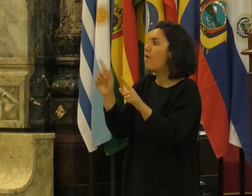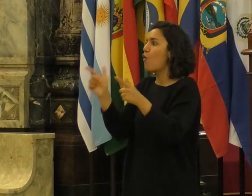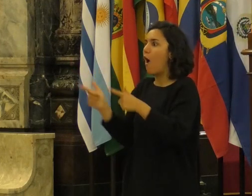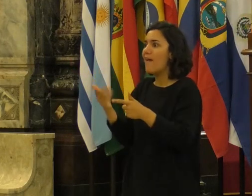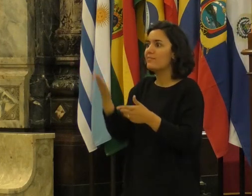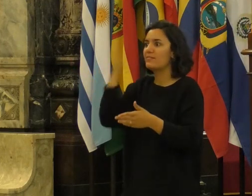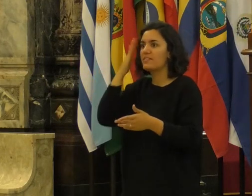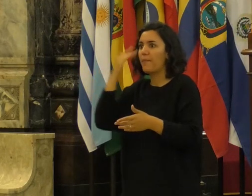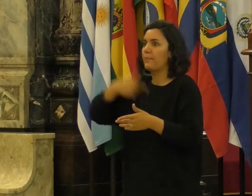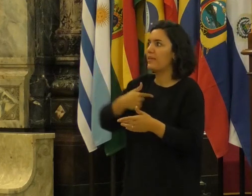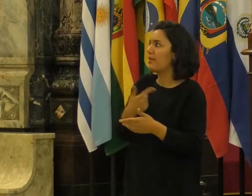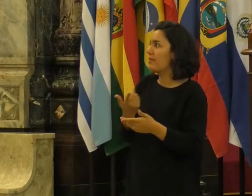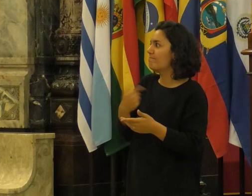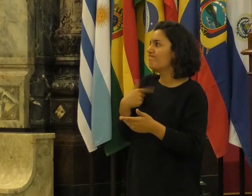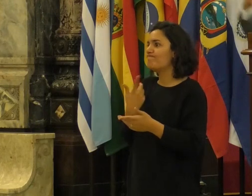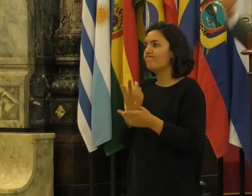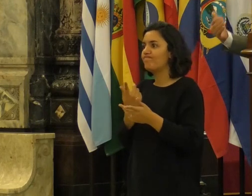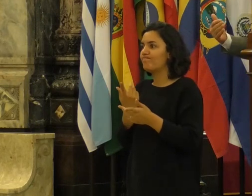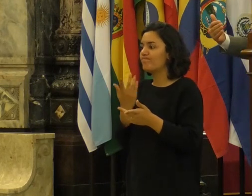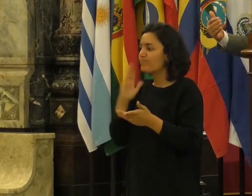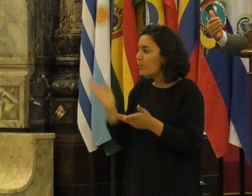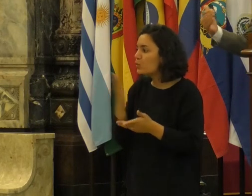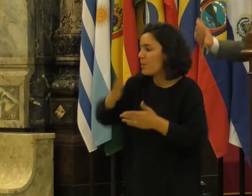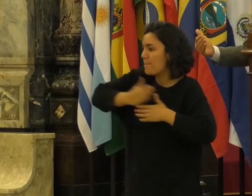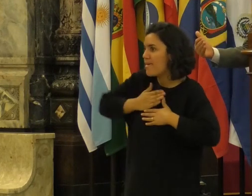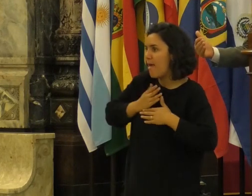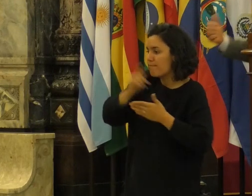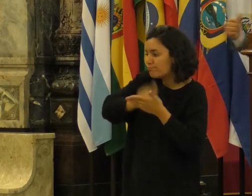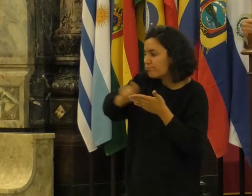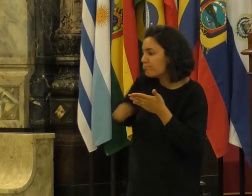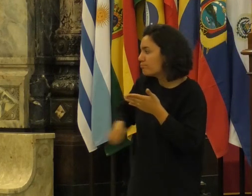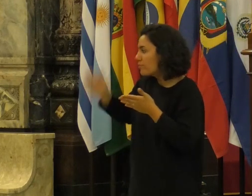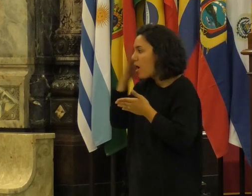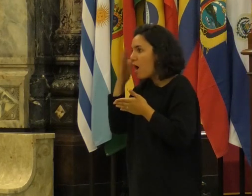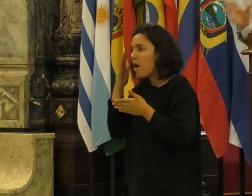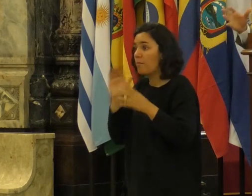después afectan tu carrera y no puedes acceder a una determinada